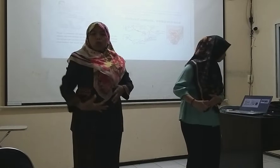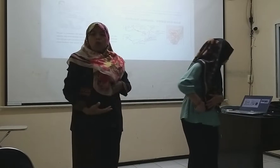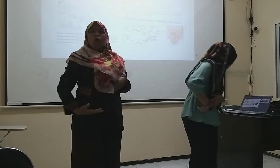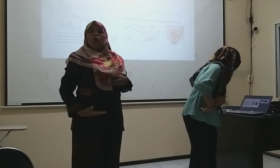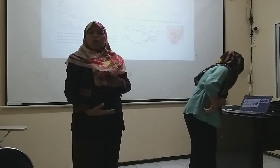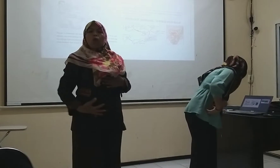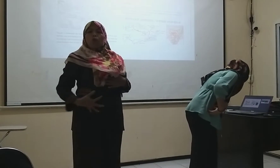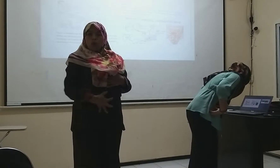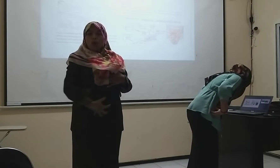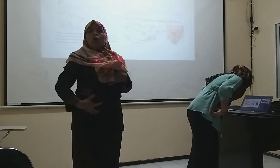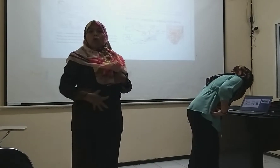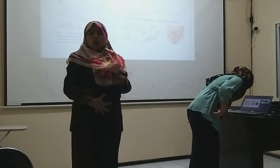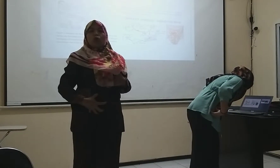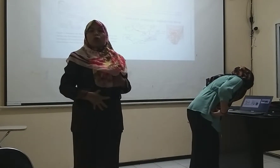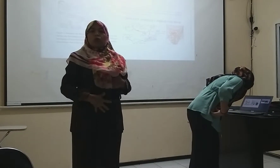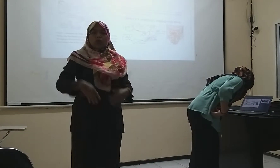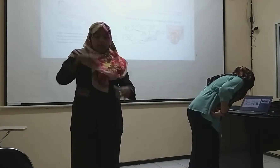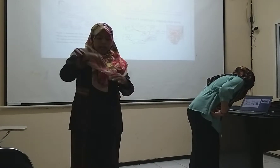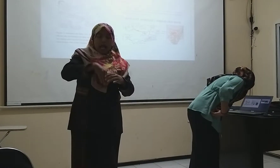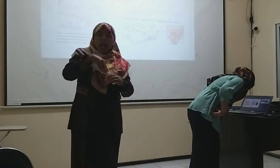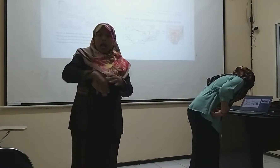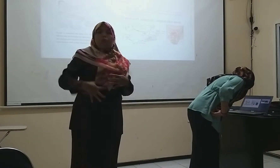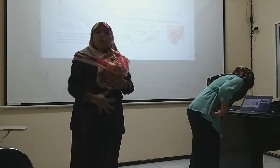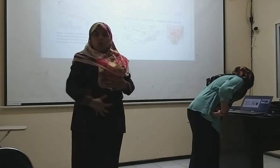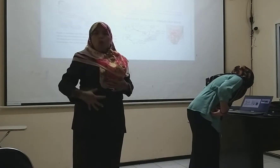Ya, amebiasis.